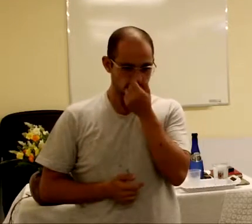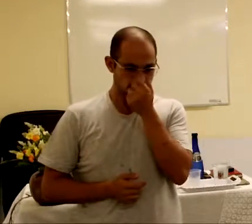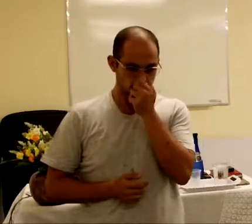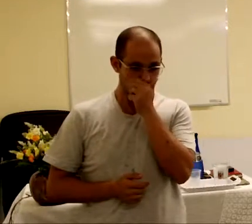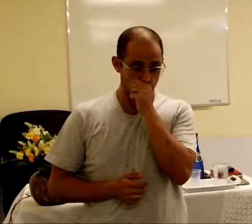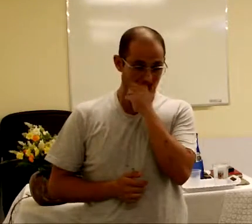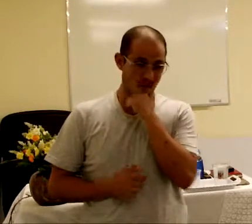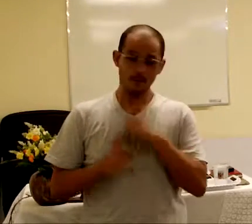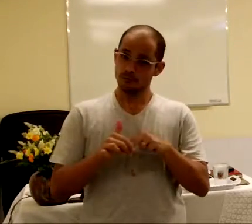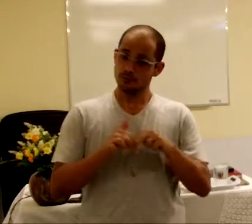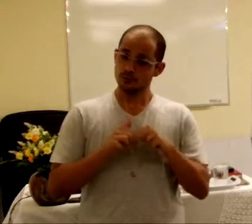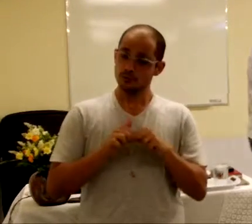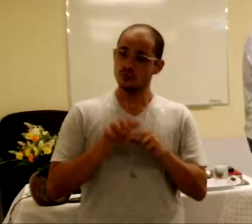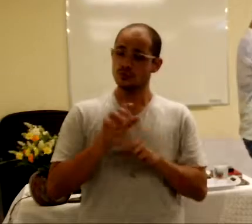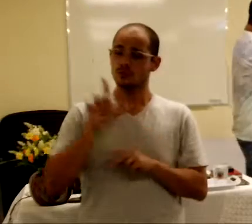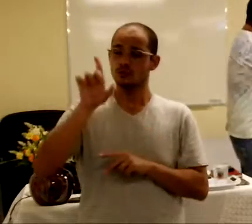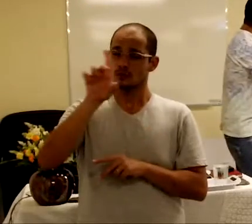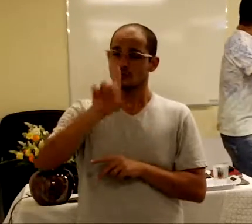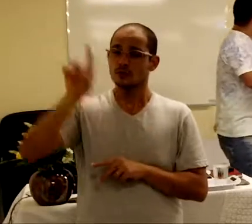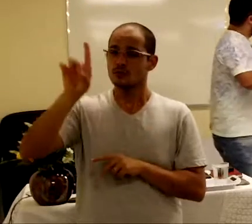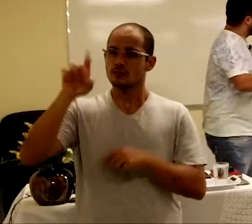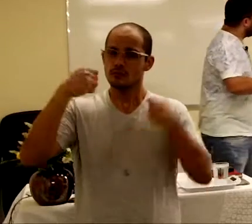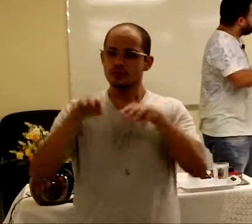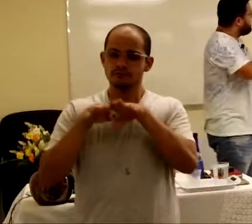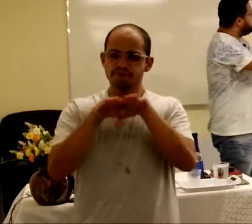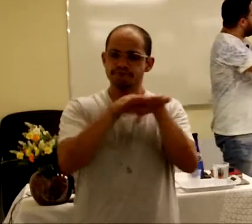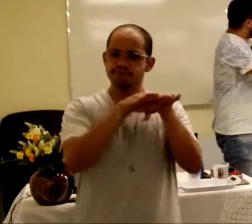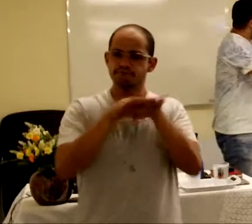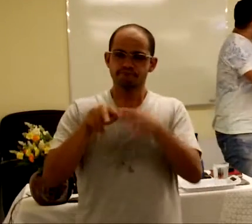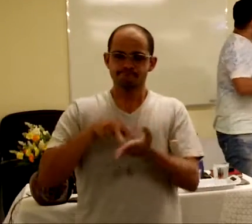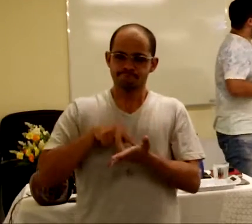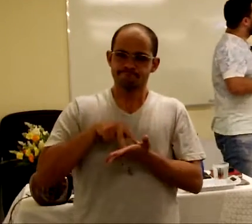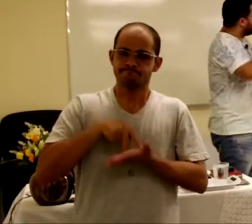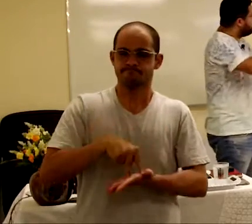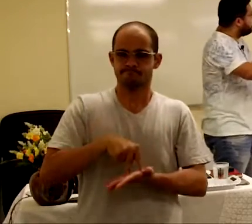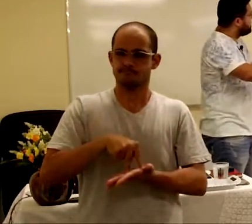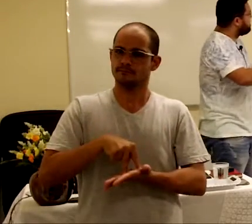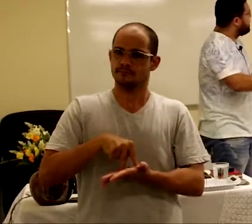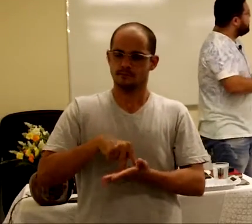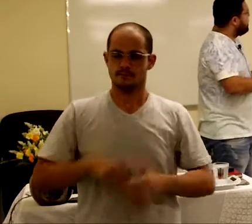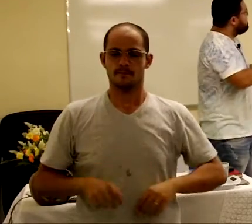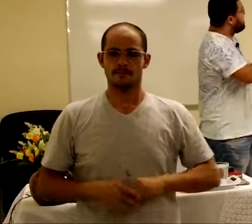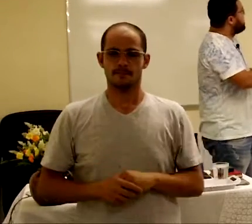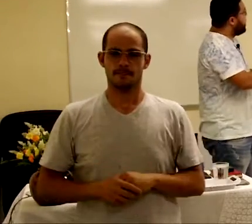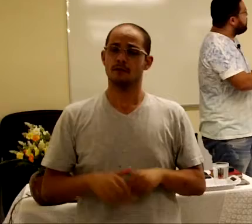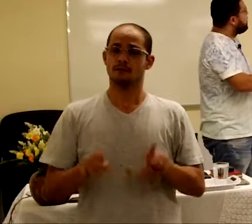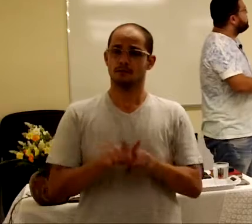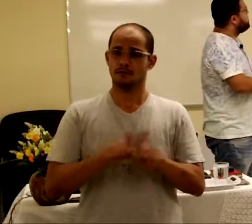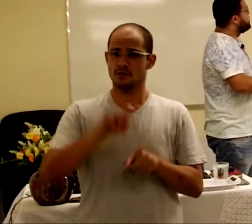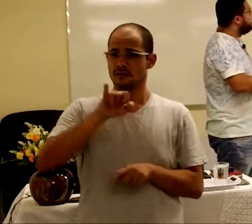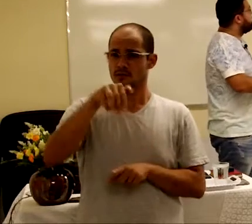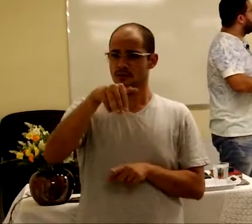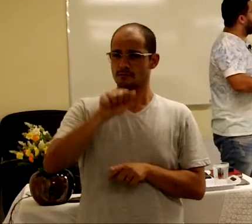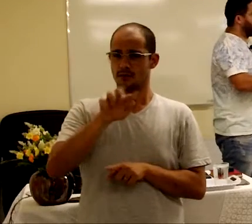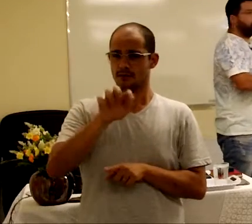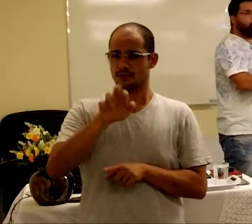Então Deus precisa ser imutável, estável, né? Ter estabilidade, constância. Imaterial, isso é importante,